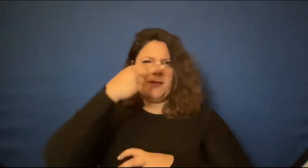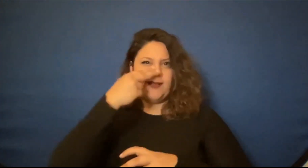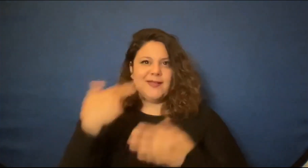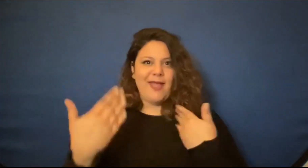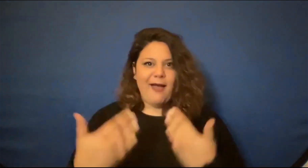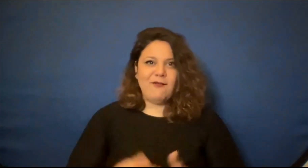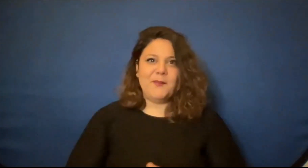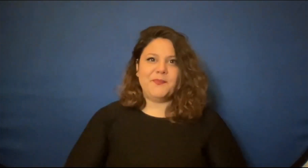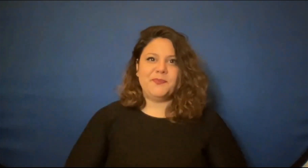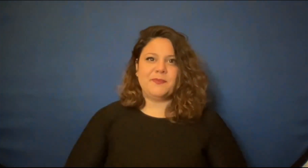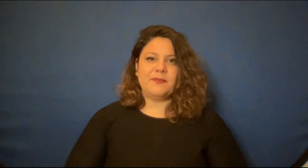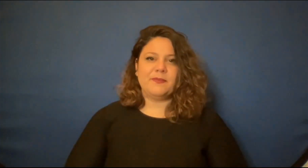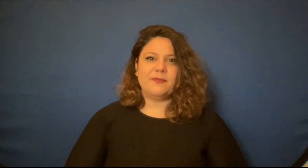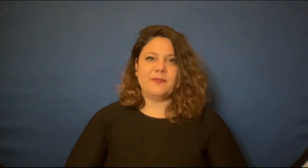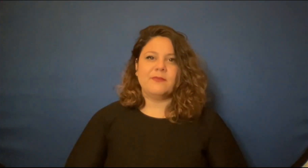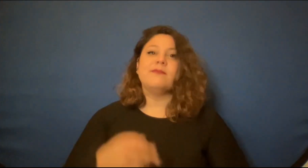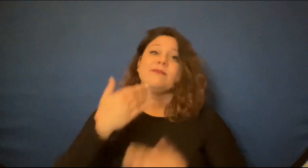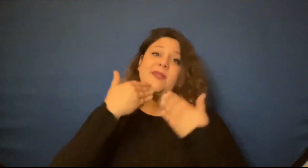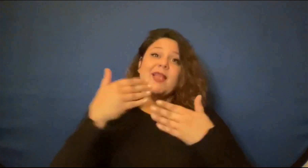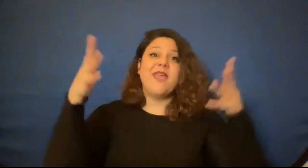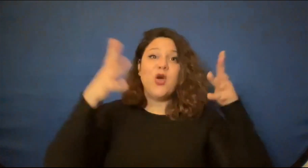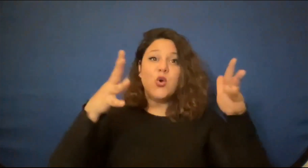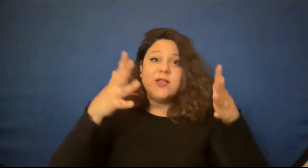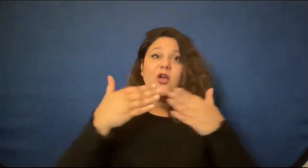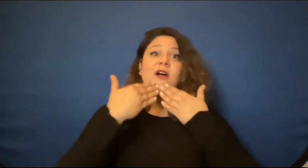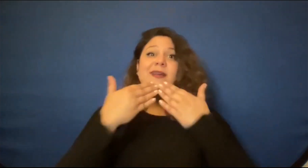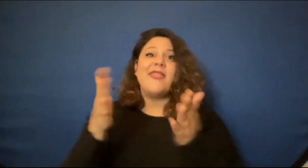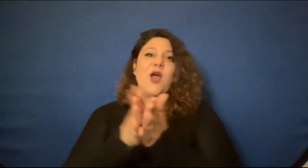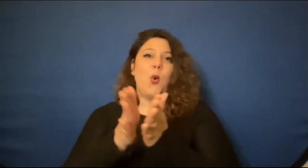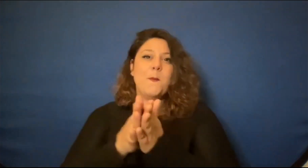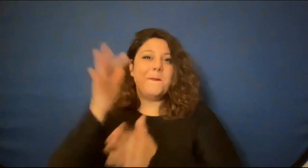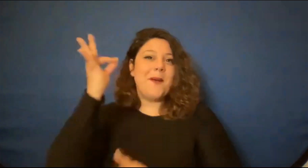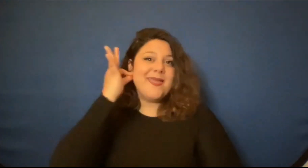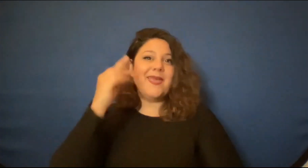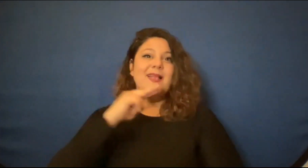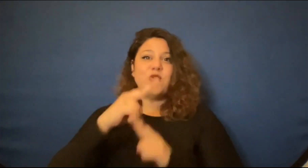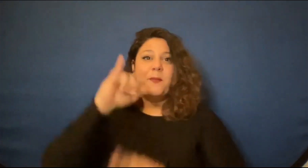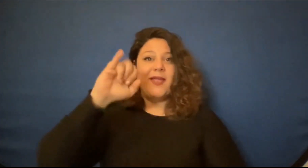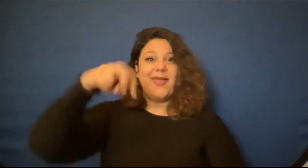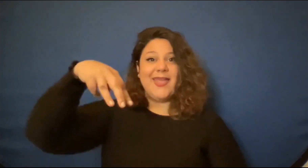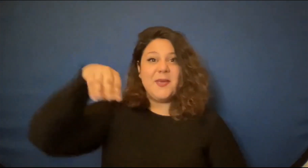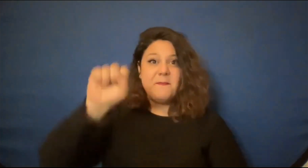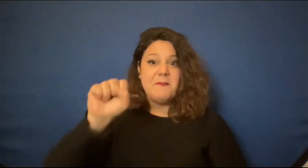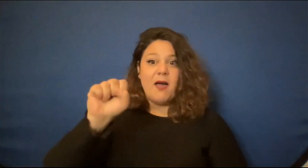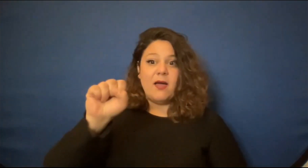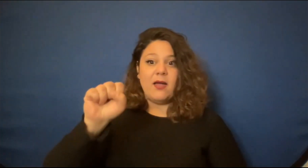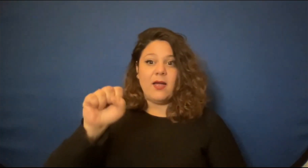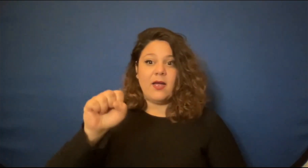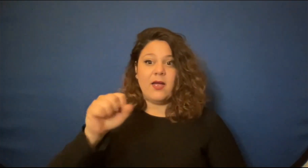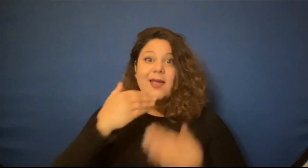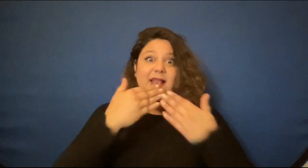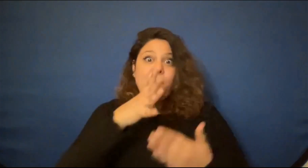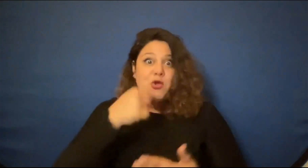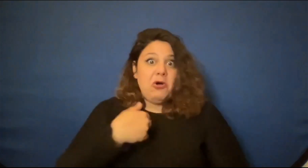Gracias al Consejo, gracias a mi compañera Inma, gracias porque yo creo que me voy a marchar. Yo creo que lo ha dicho